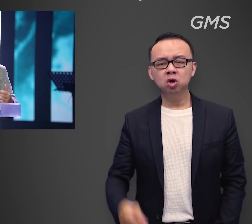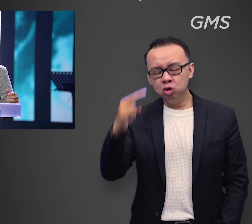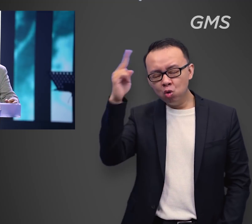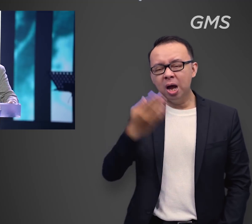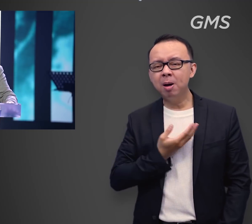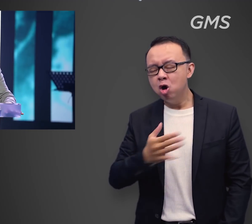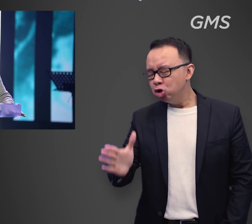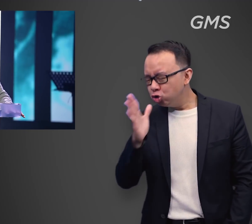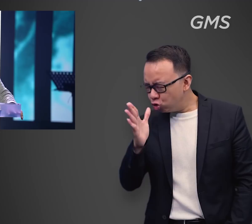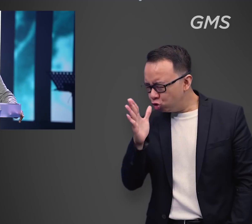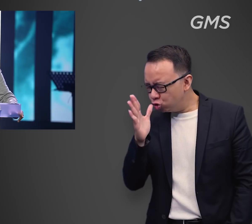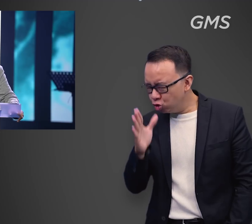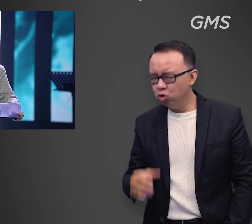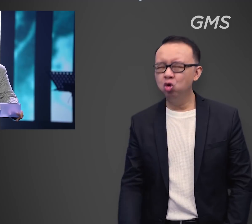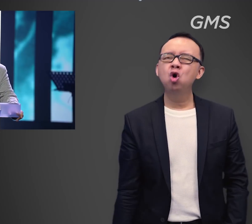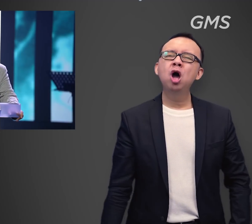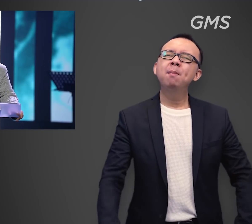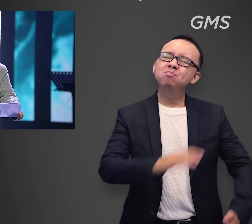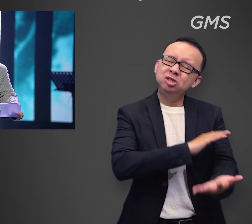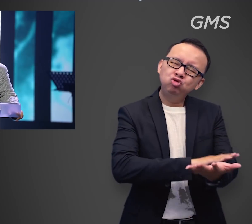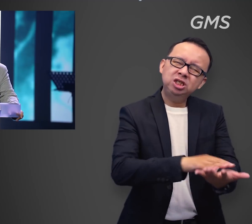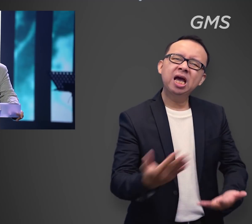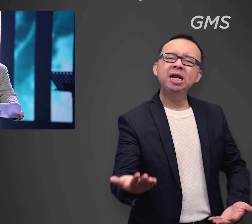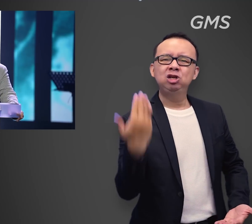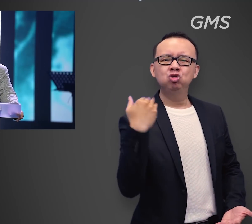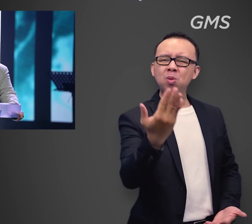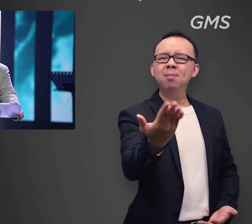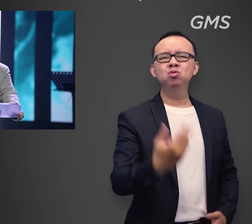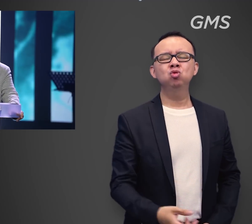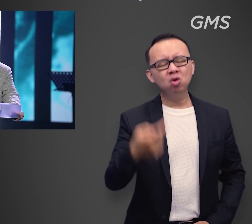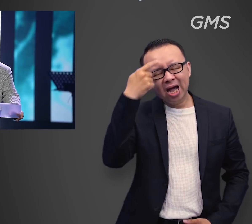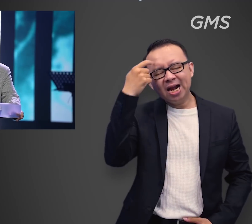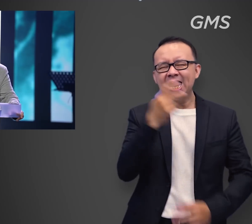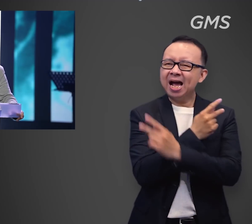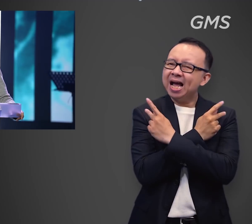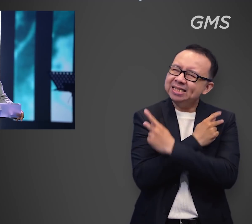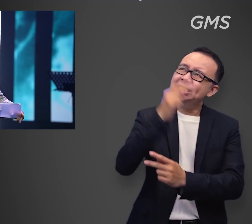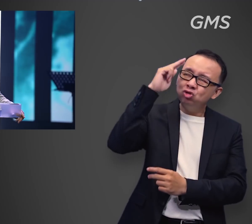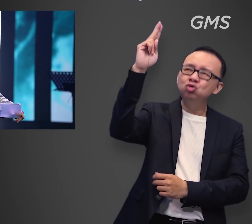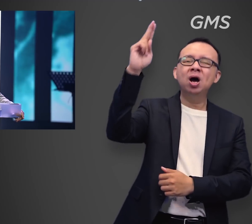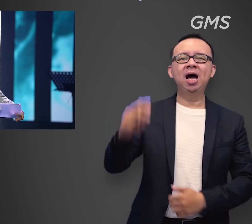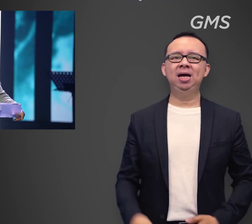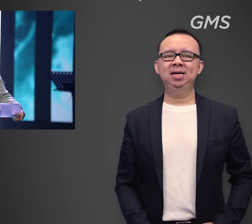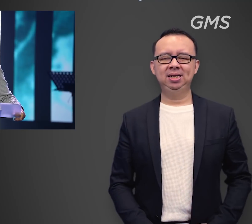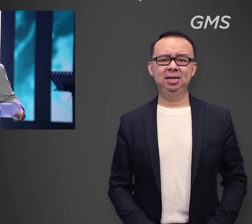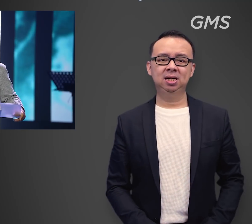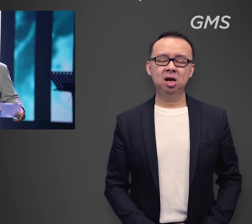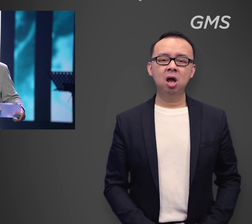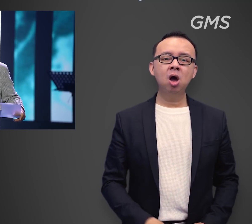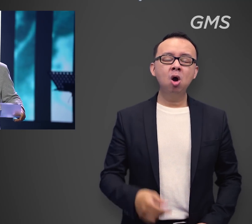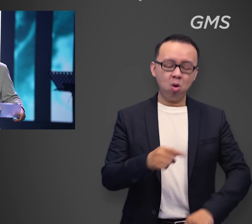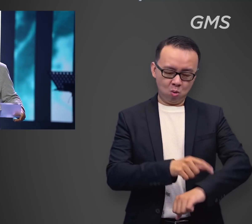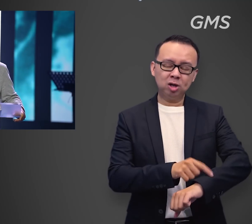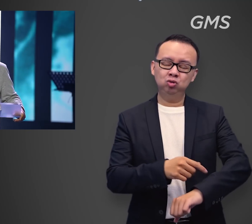kau kembali karena apa? Kasihnya. Karena justru dari sini, waktu kita mengerti tentang kasih Tuhan